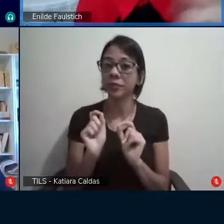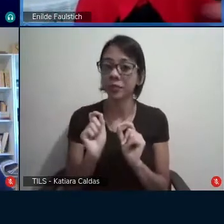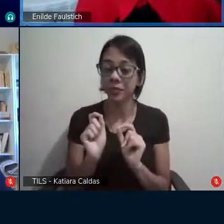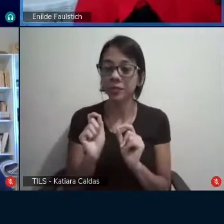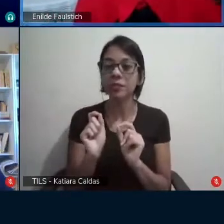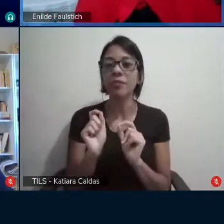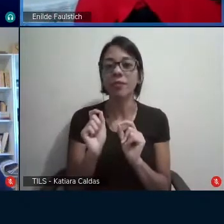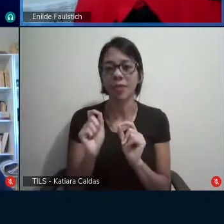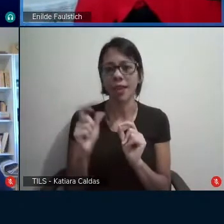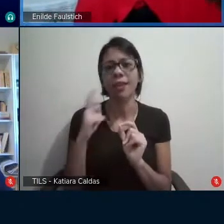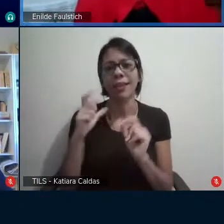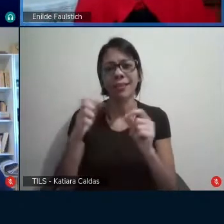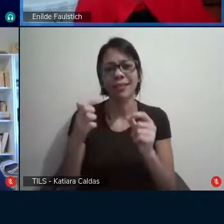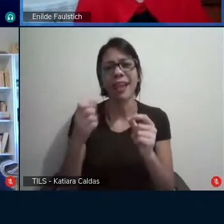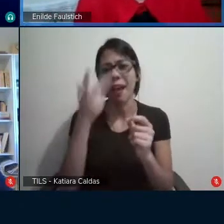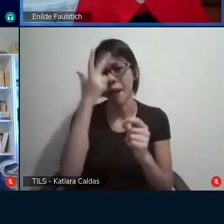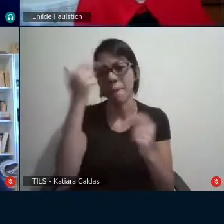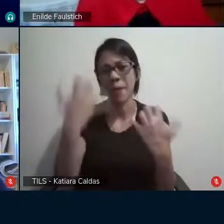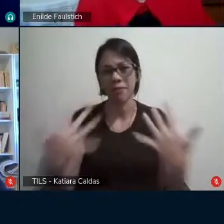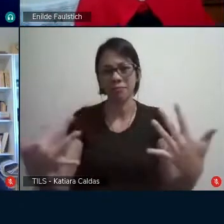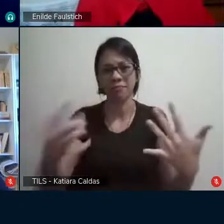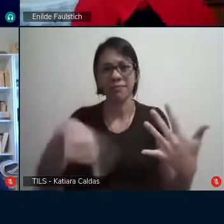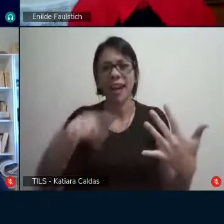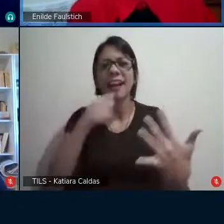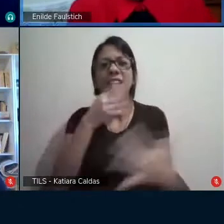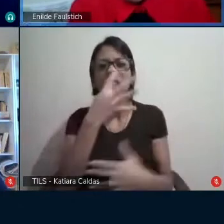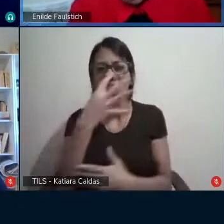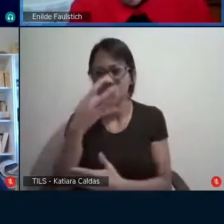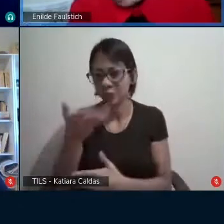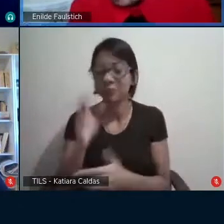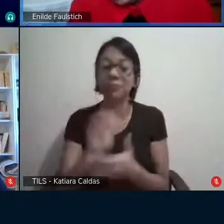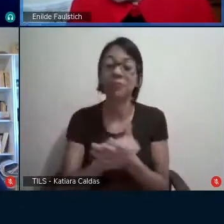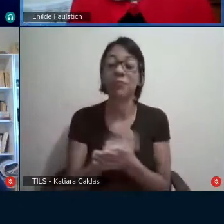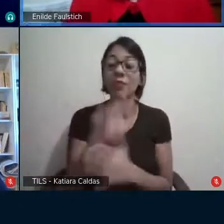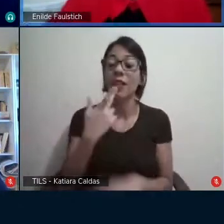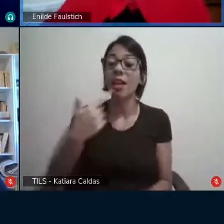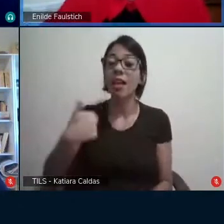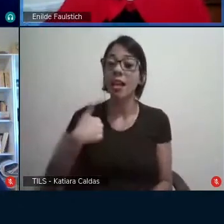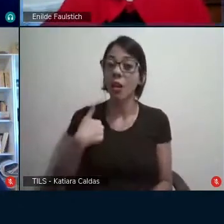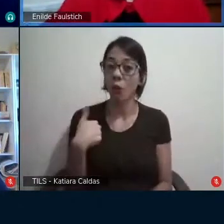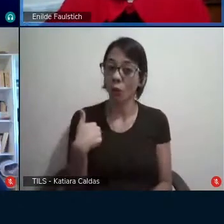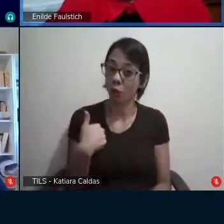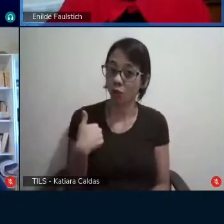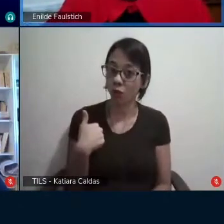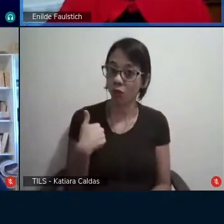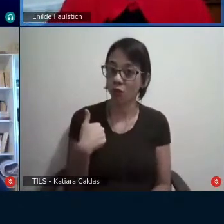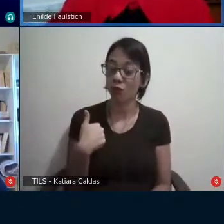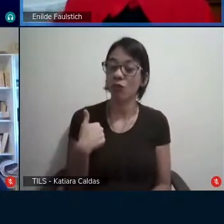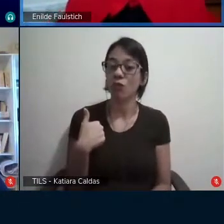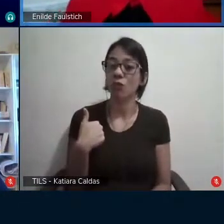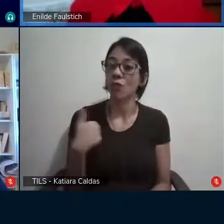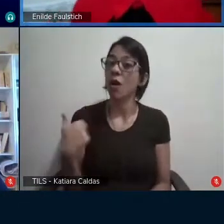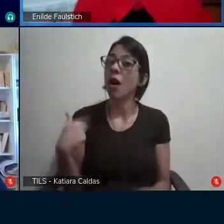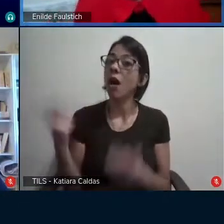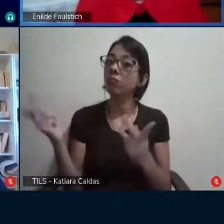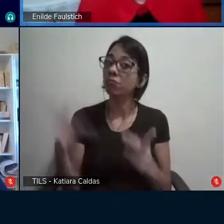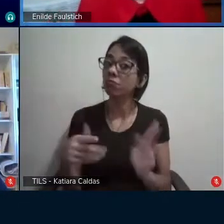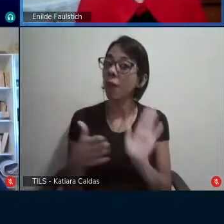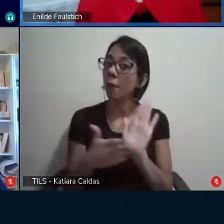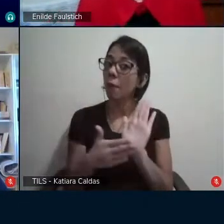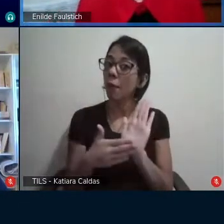Ainda temos plateia aqui e tal. Eu estou trazendo a